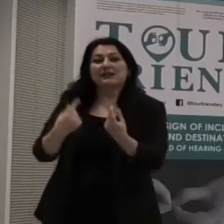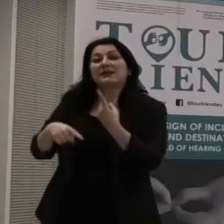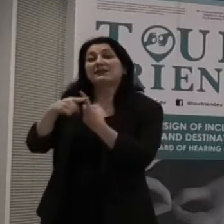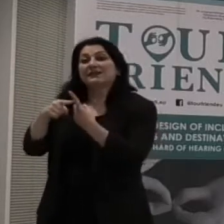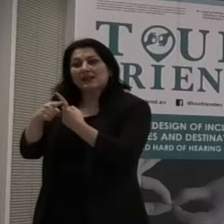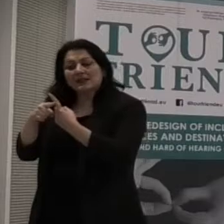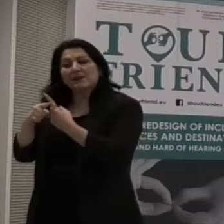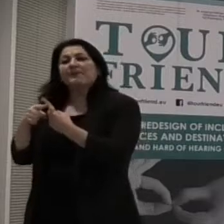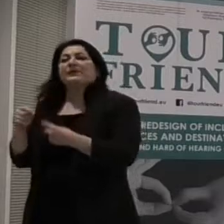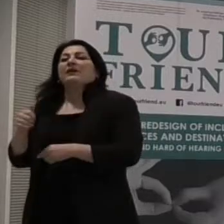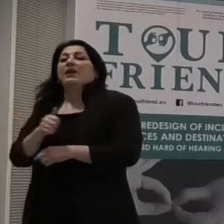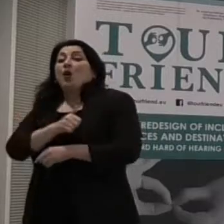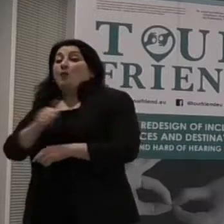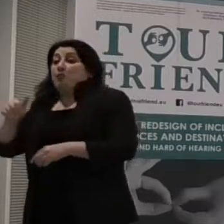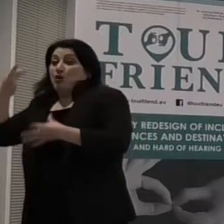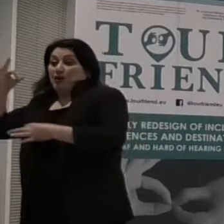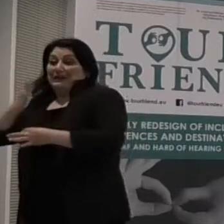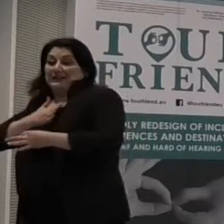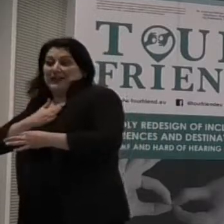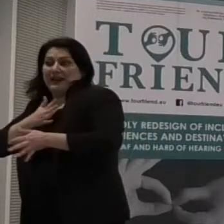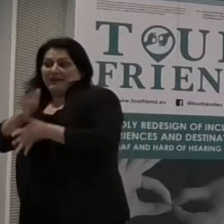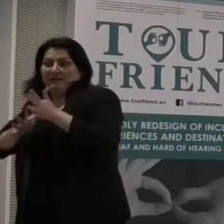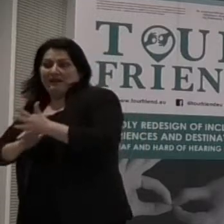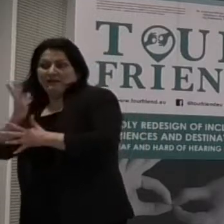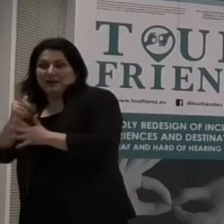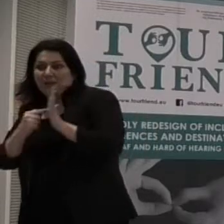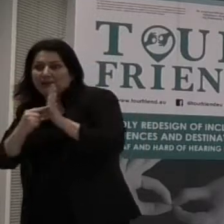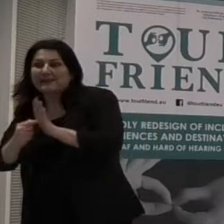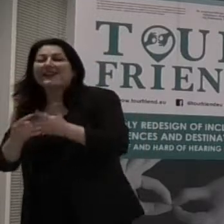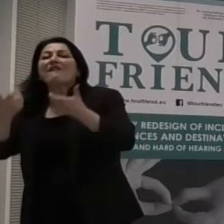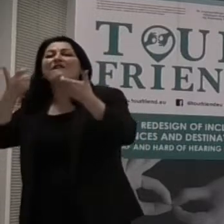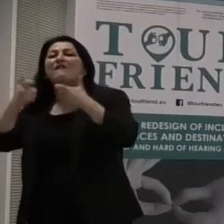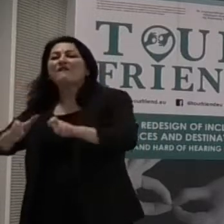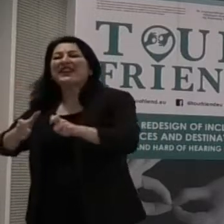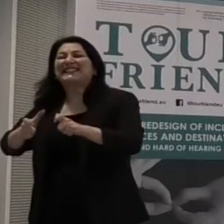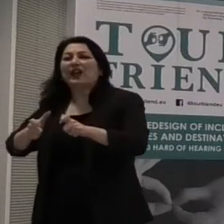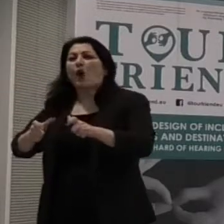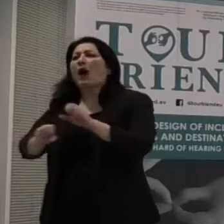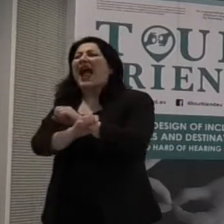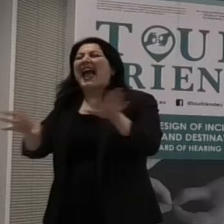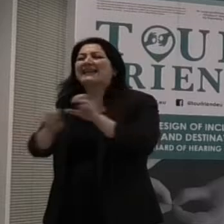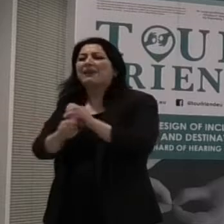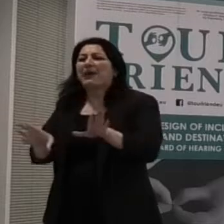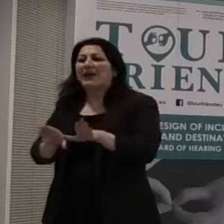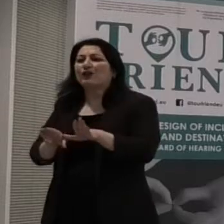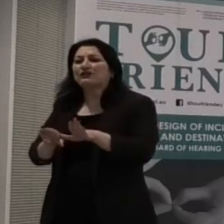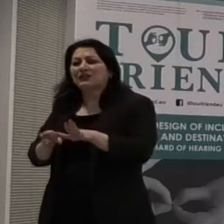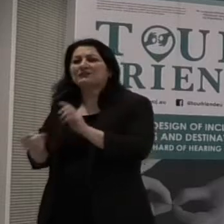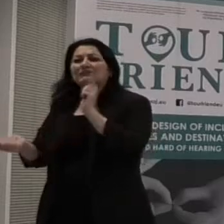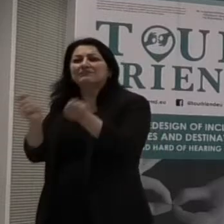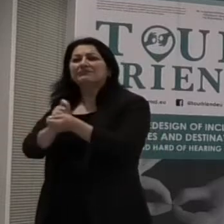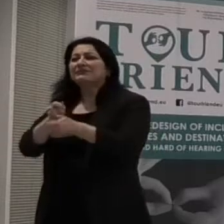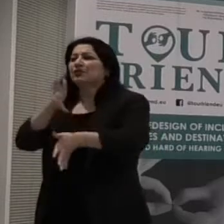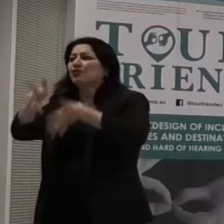μόνο η δική μας ιστοσελίδα. Και αυτό είναι βίντεο στην νοηματική γλώσσα, ενημερωτικά βίντεο. Όταν λέμε